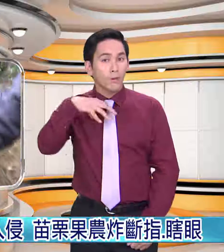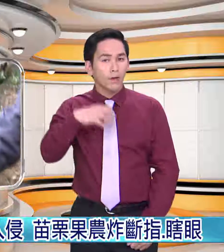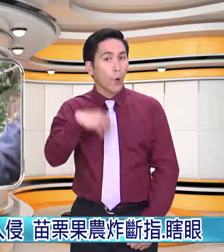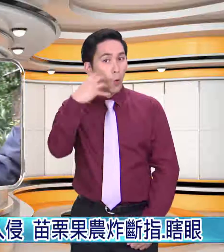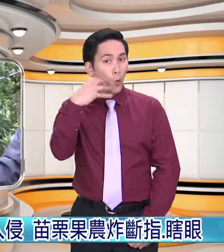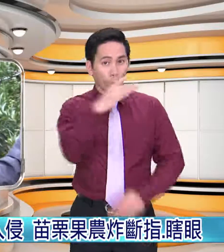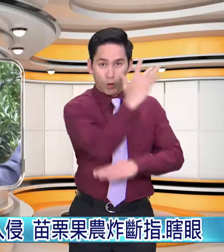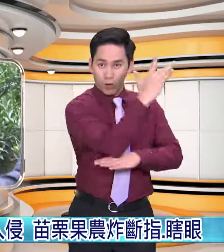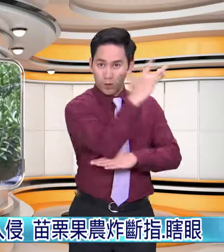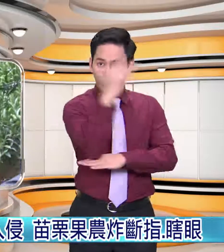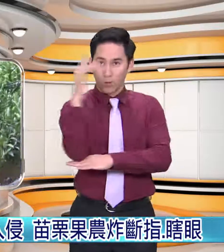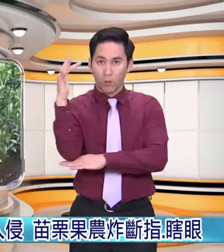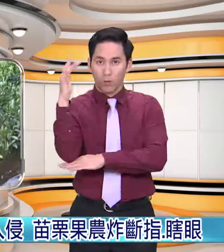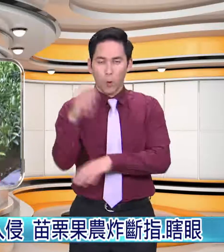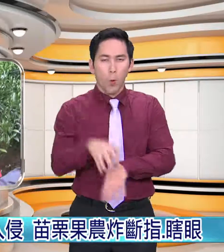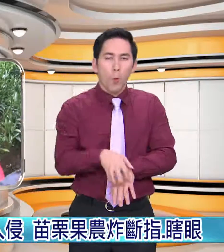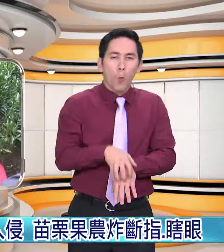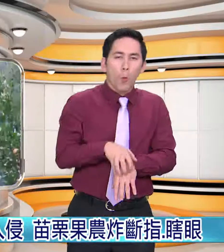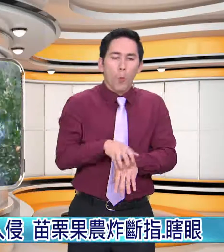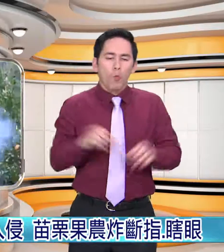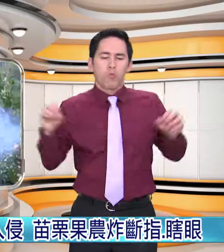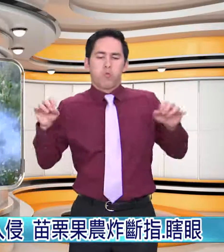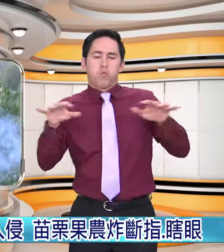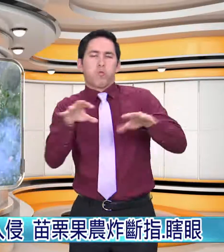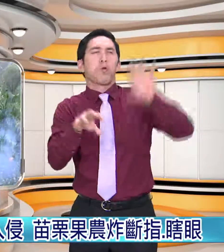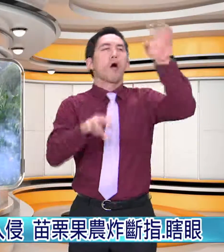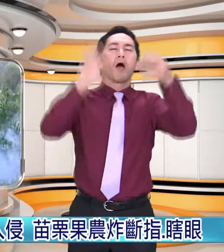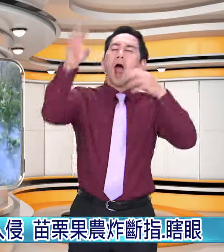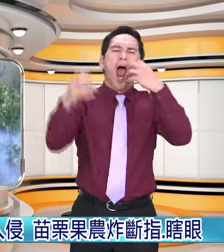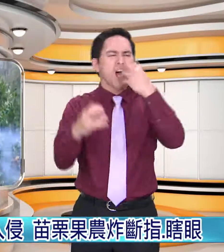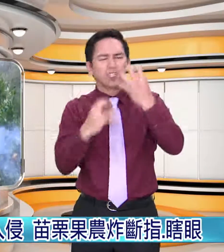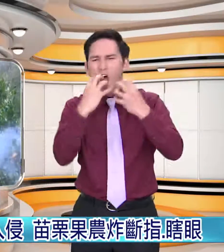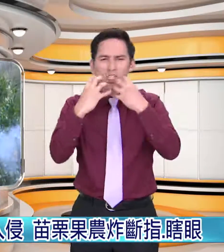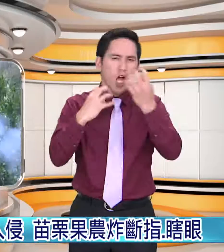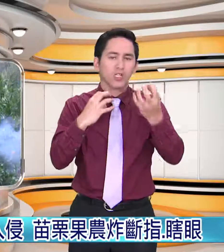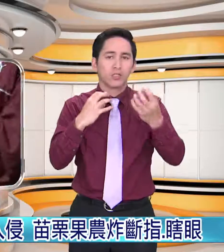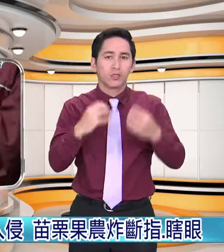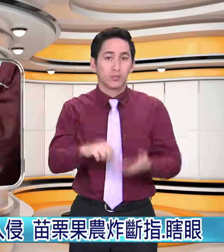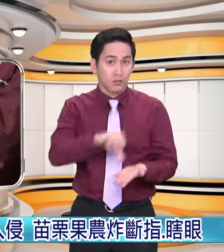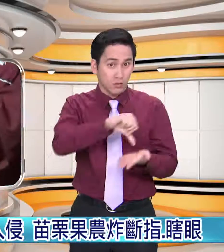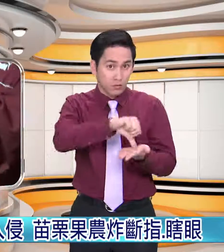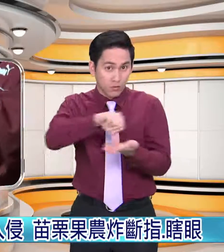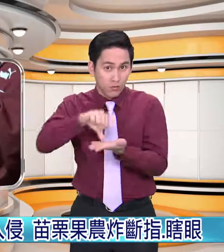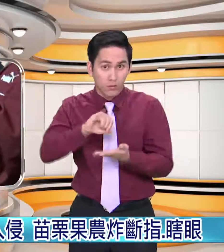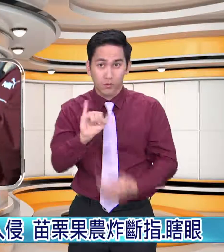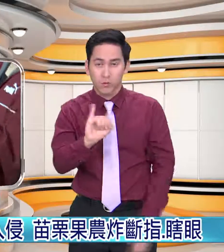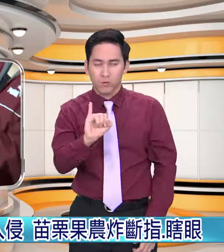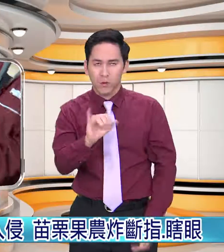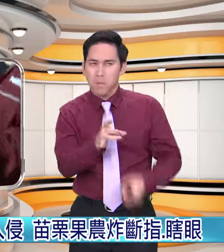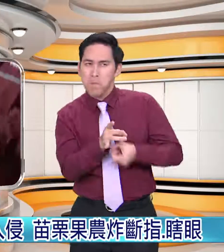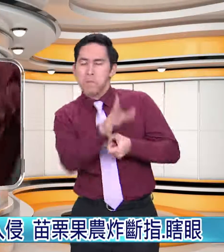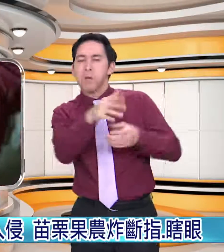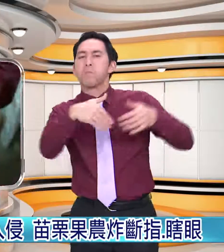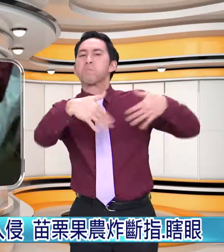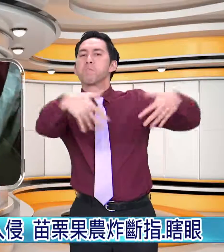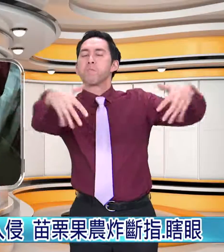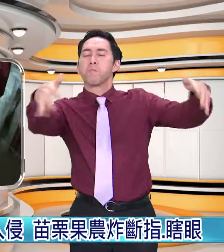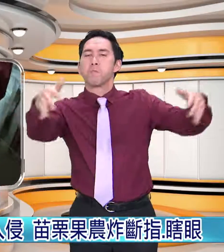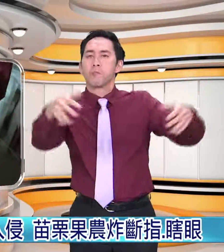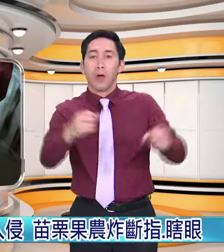苗栗有果园遭到了猕猴入侵，主人放冲天炮要赶跑这些猕猴，却